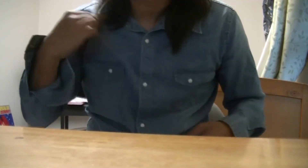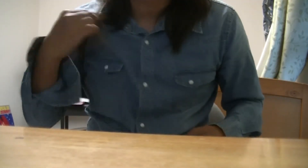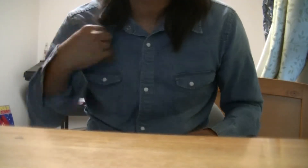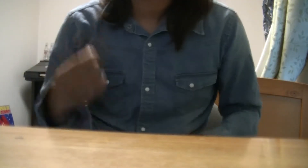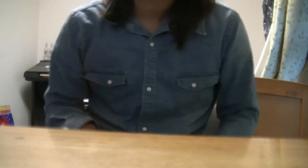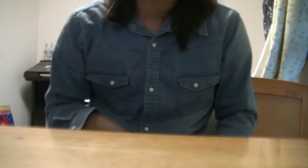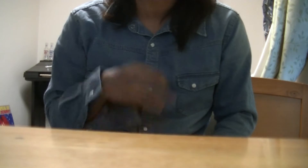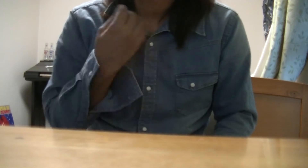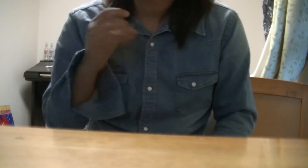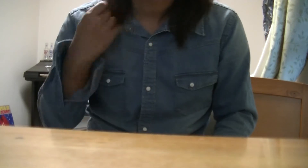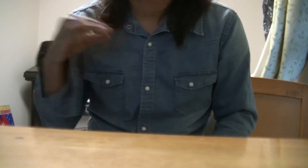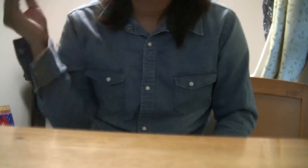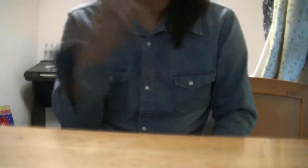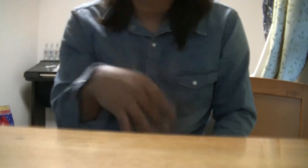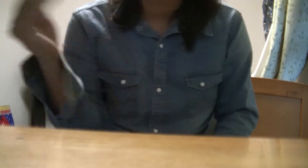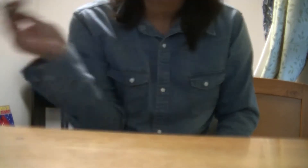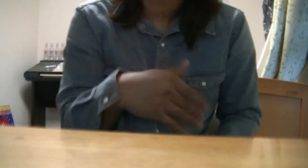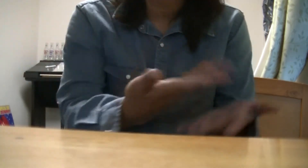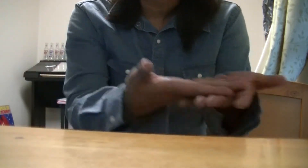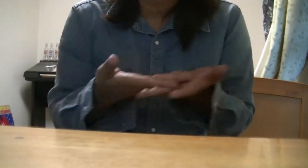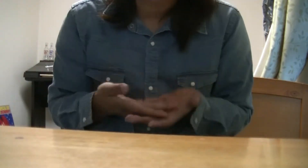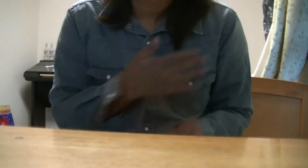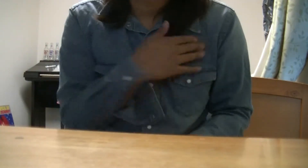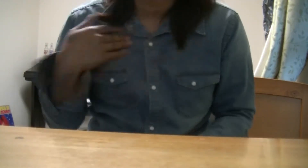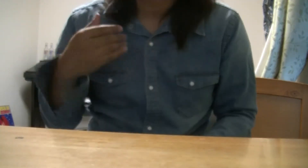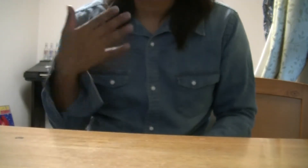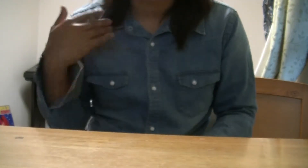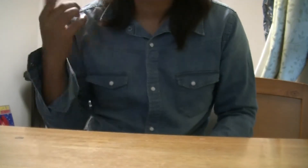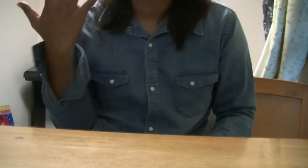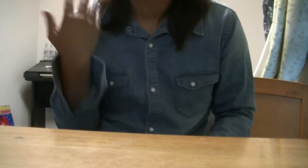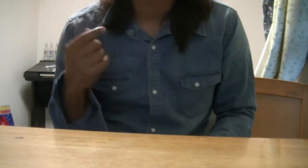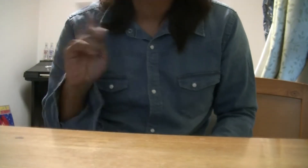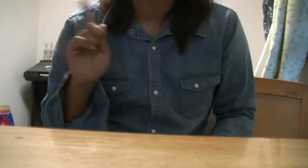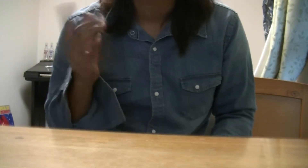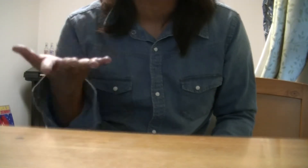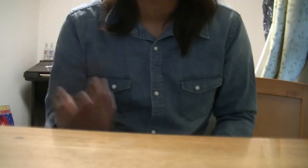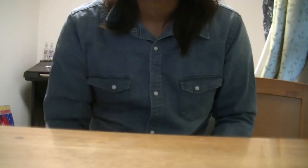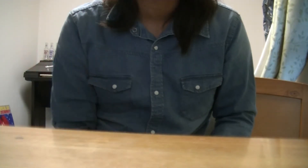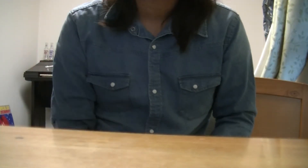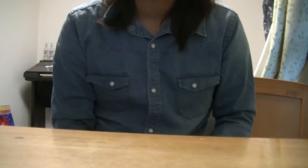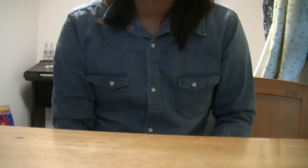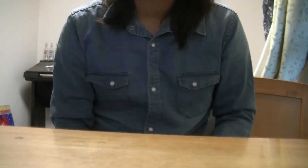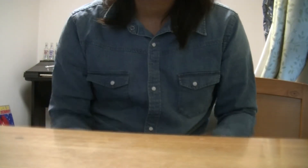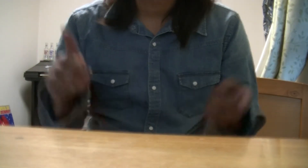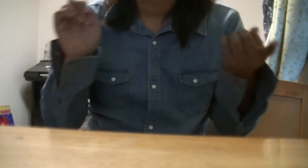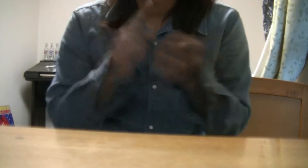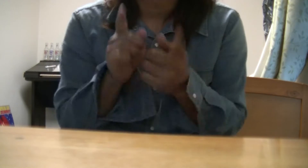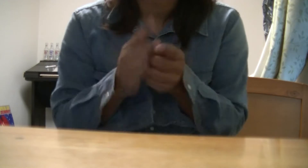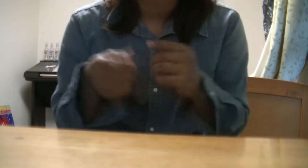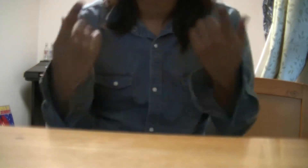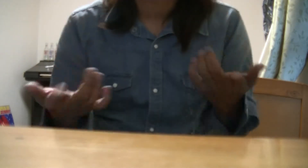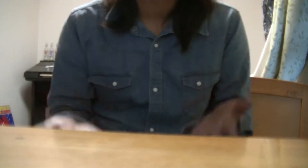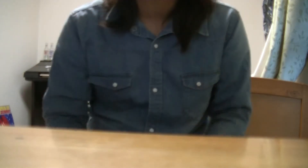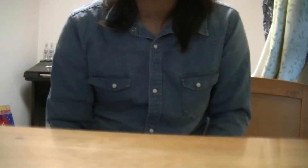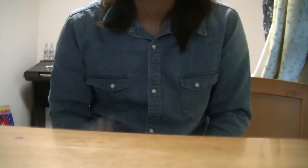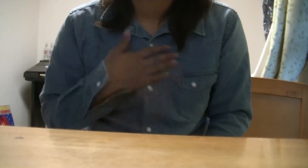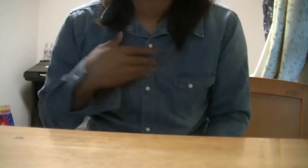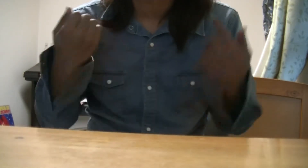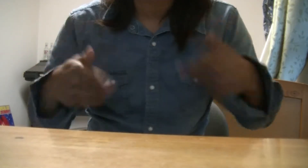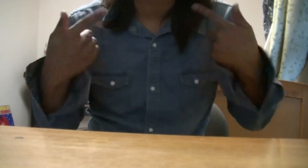でもボール投げれるし取れるのに、わかる？もう理不尽なことしかやんないですよ。だからいつも思ってました、なんでこんな